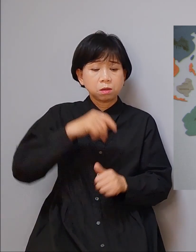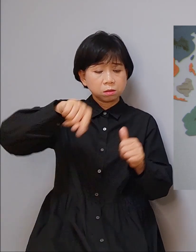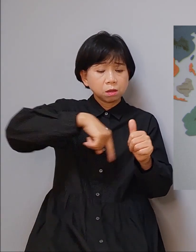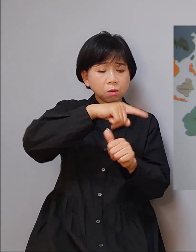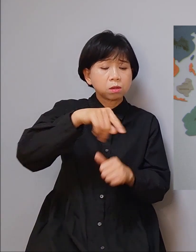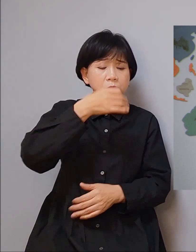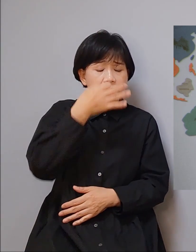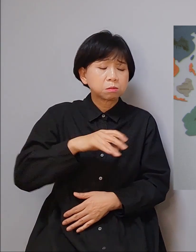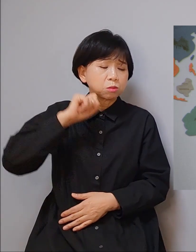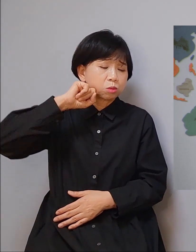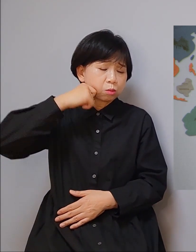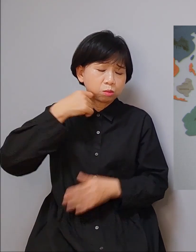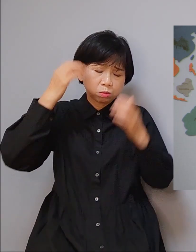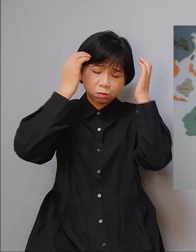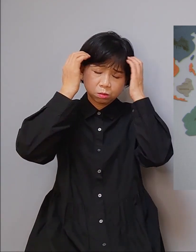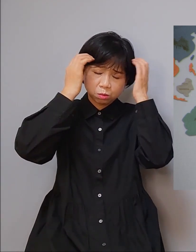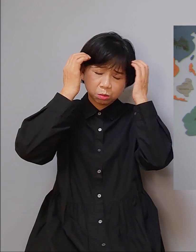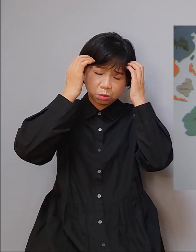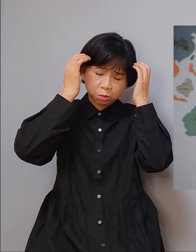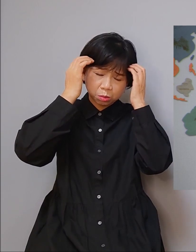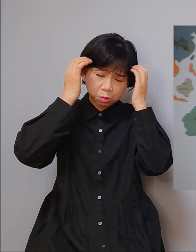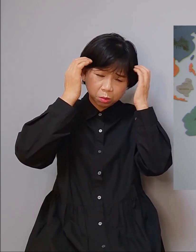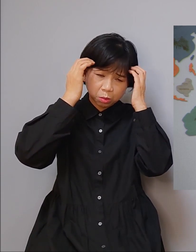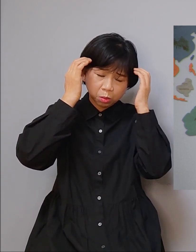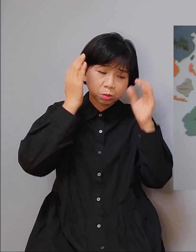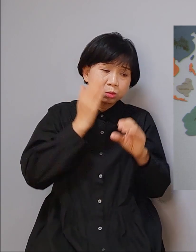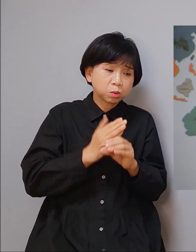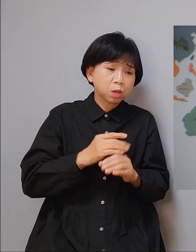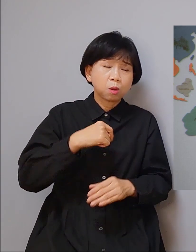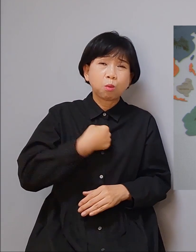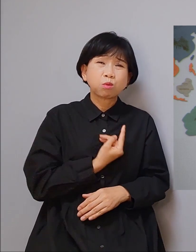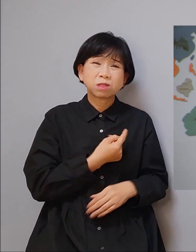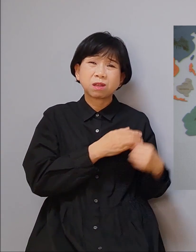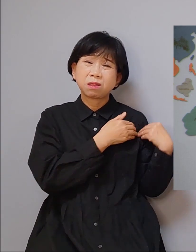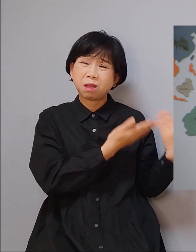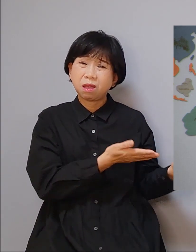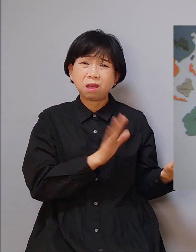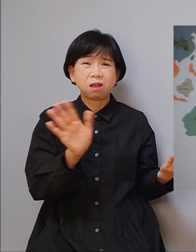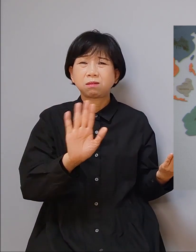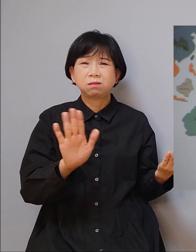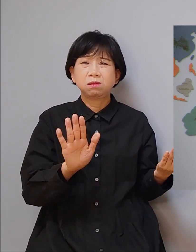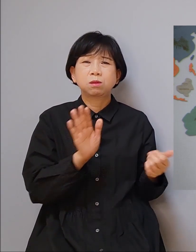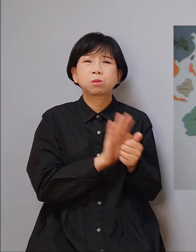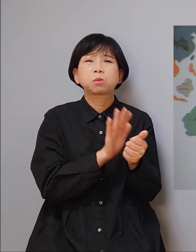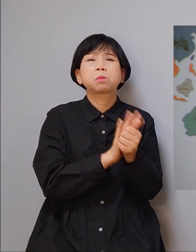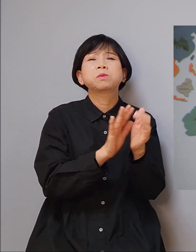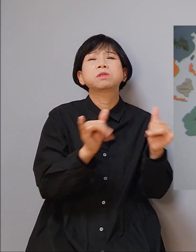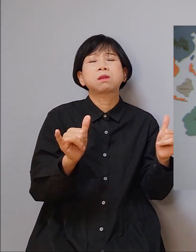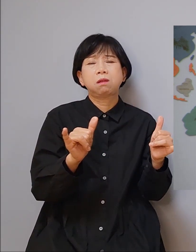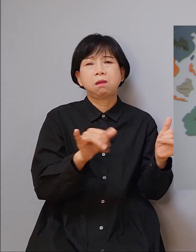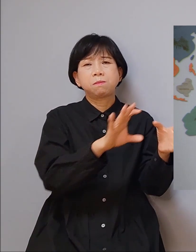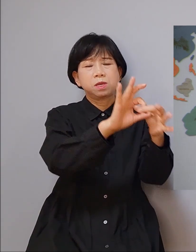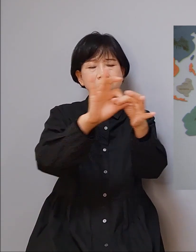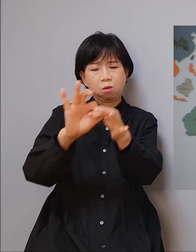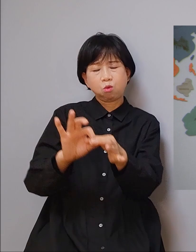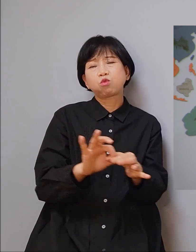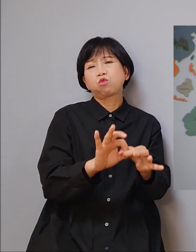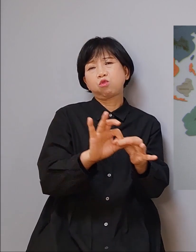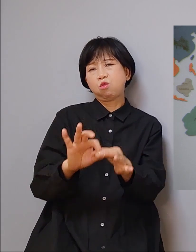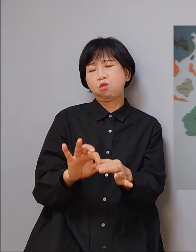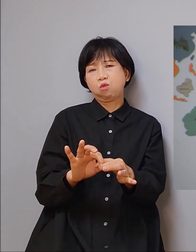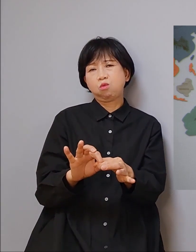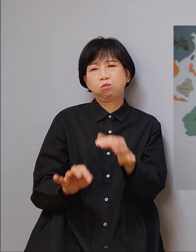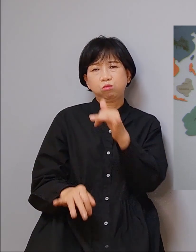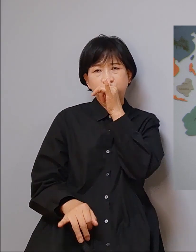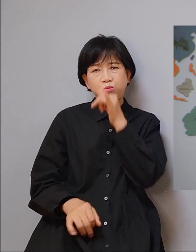상황이 너무 고통스러울 수도 있지만 하나님은 그 상황과 또 다른 상황을 연결시키고 또